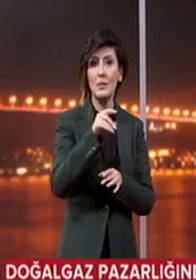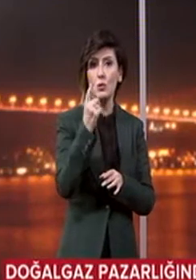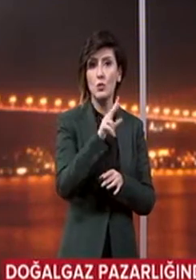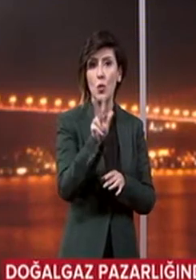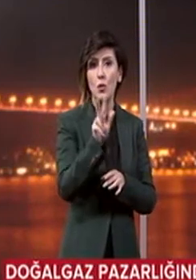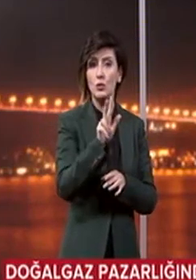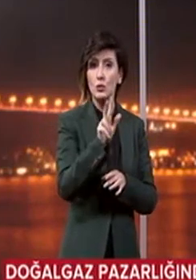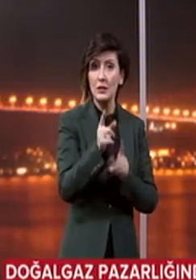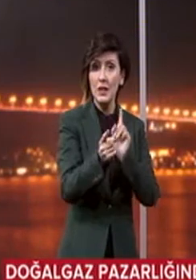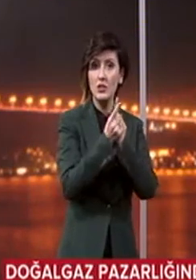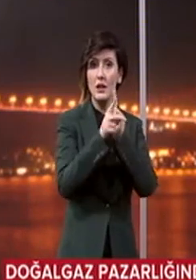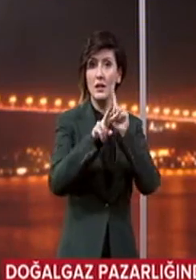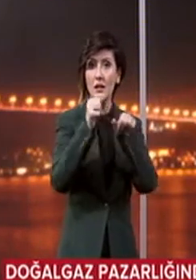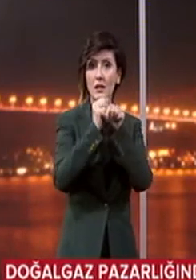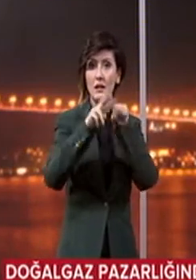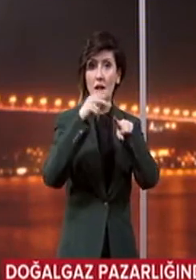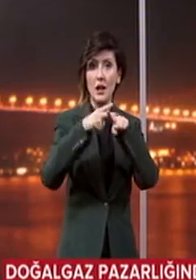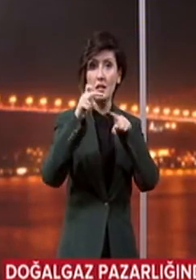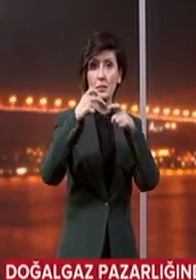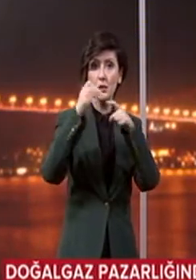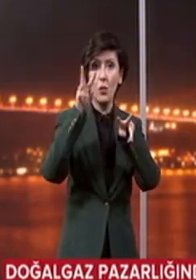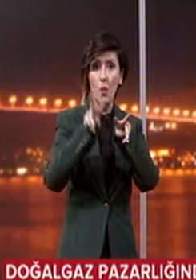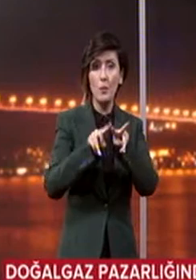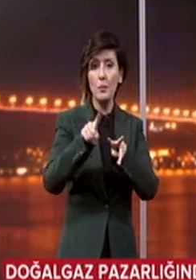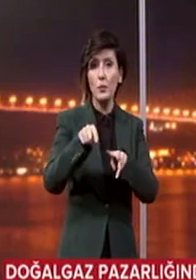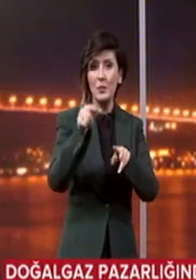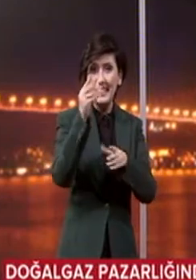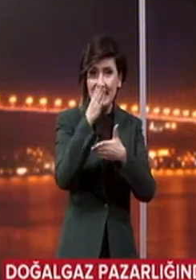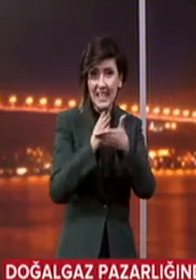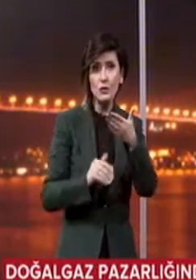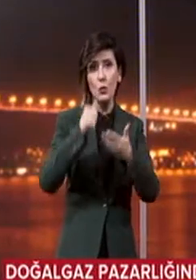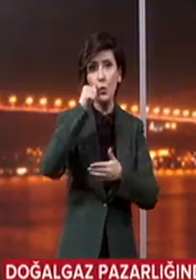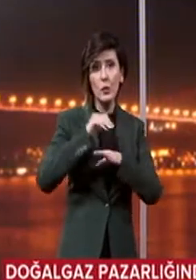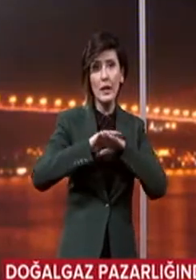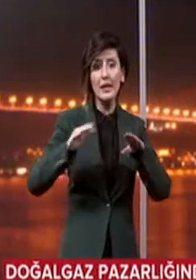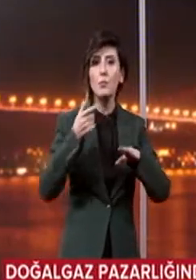karşılayan Gazprom, bu miktarın yarısını Ukrayna üzerinden geçen boru hatlarıyla Avrupa'ya ulaştırıyor.